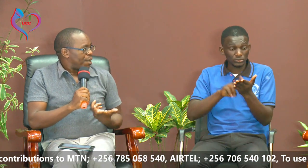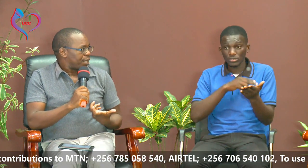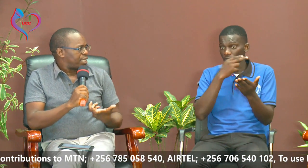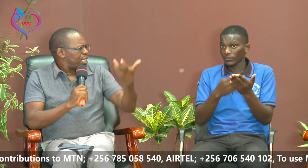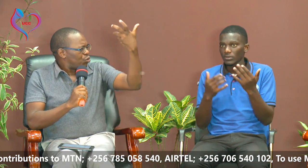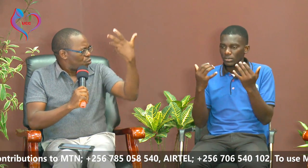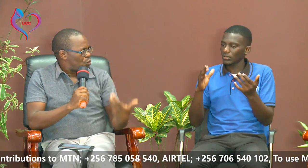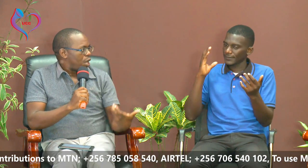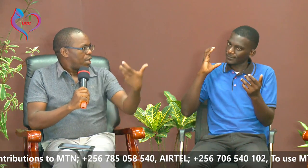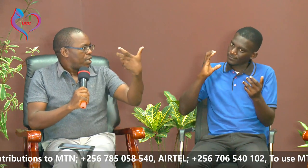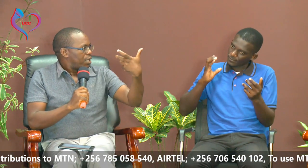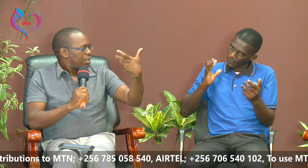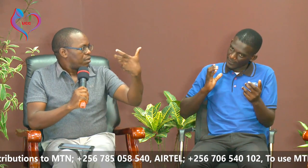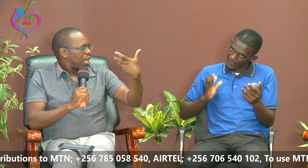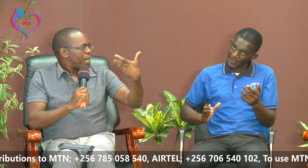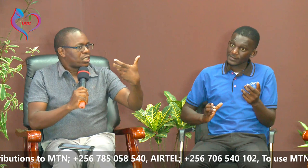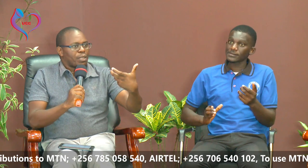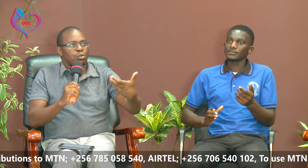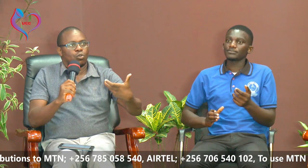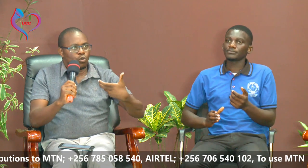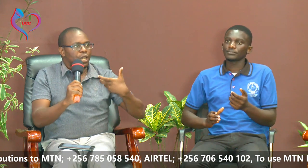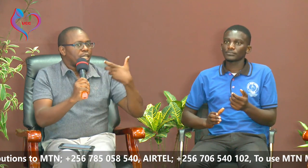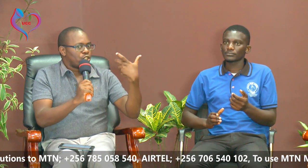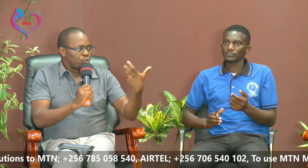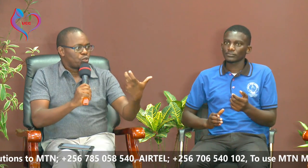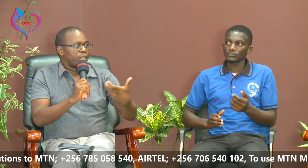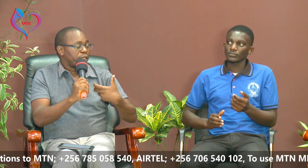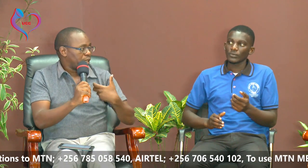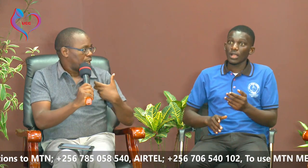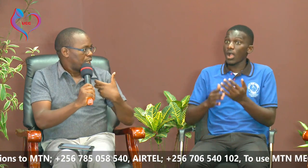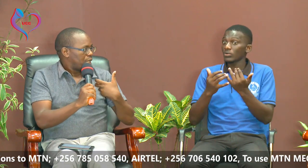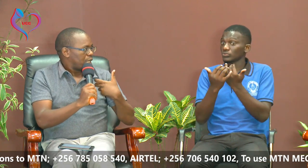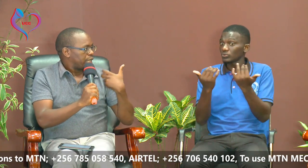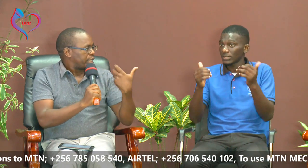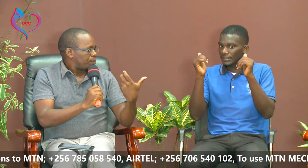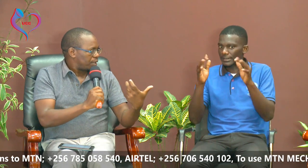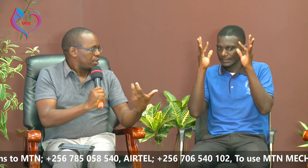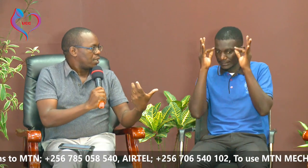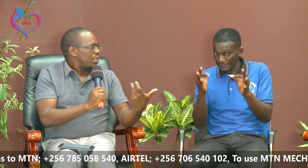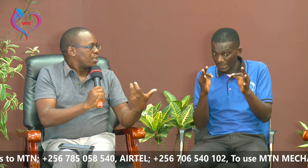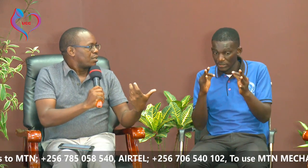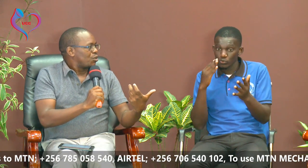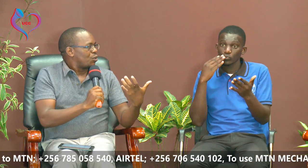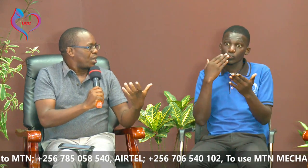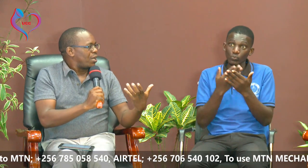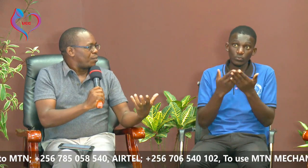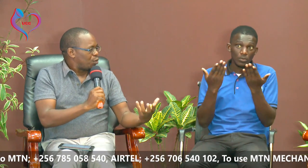zaabwe zigenza okugwa nga basobola okulonda ke kirungi oba ekiki ekibi zigudde mu mikono ay